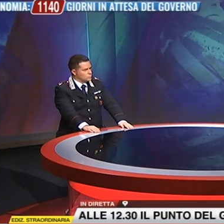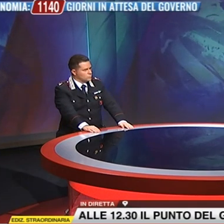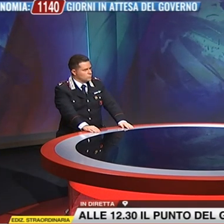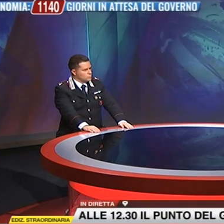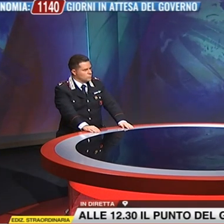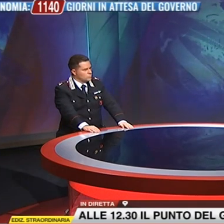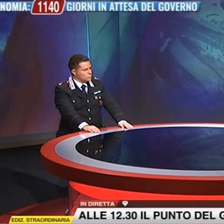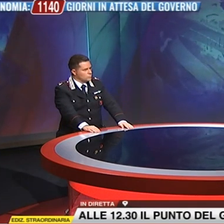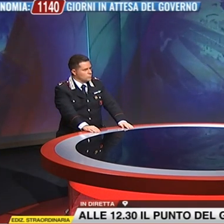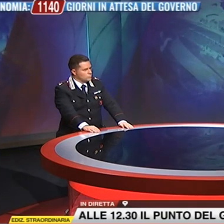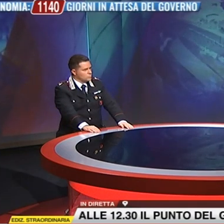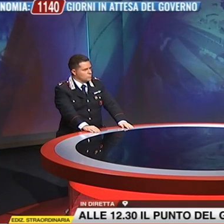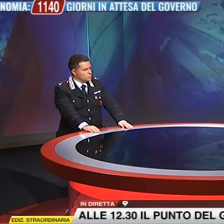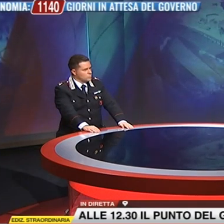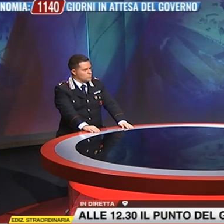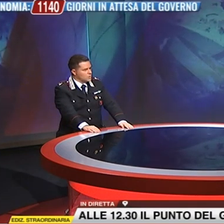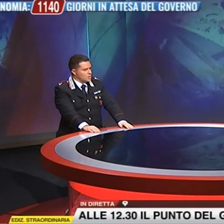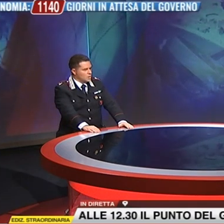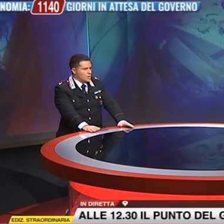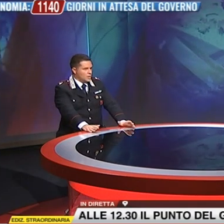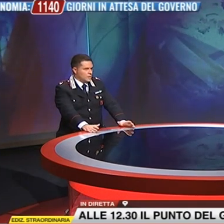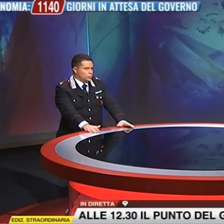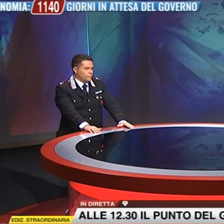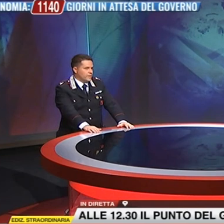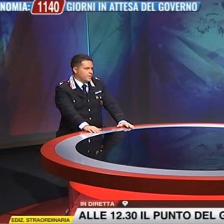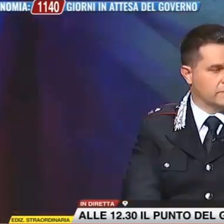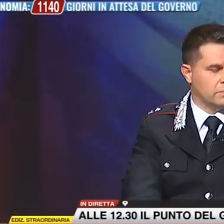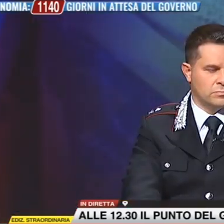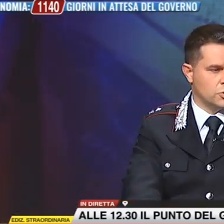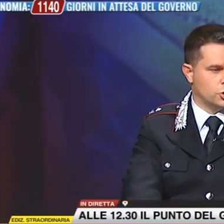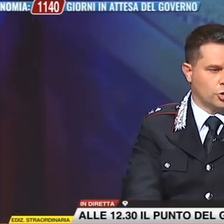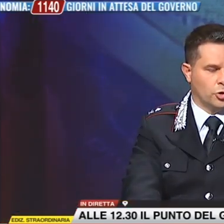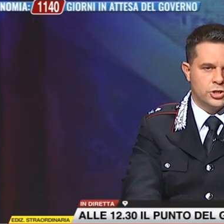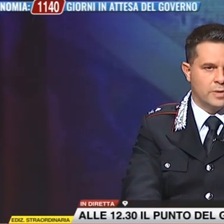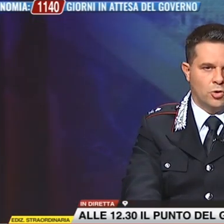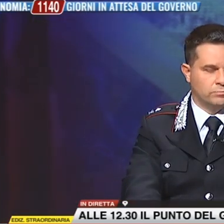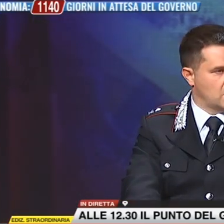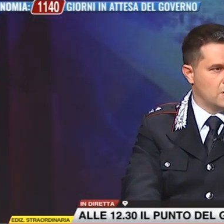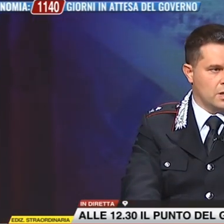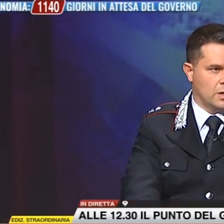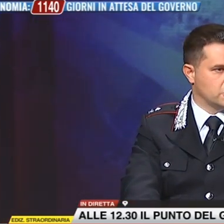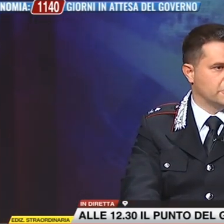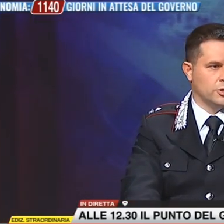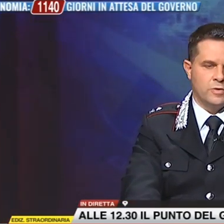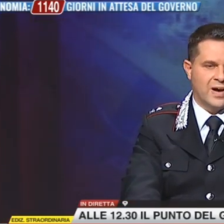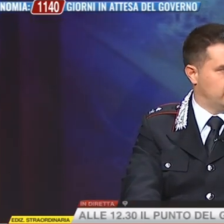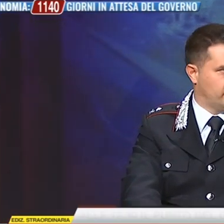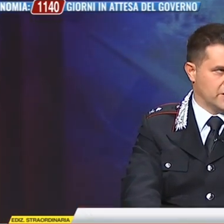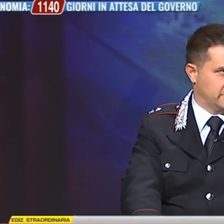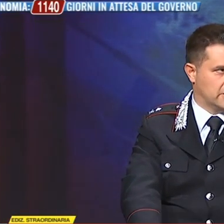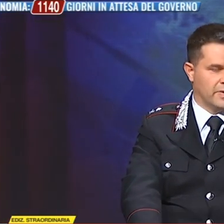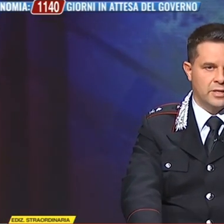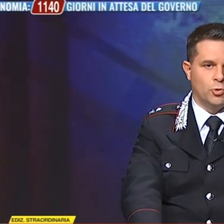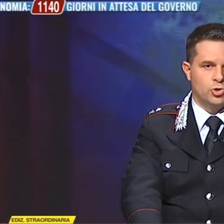delle truffe nelle quali cadono gli anziani. Le truffe sono, diciamo, si presentano in